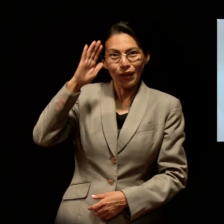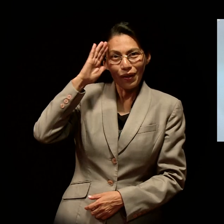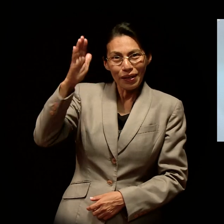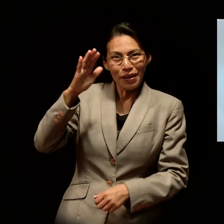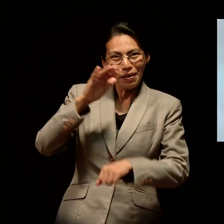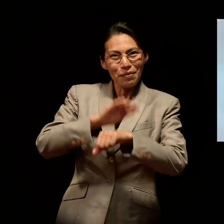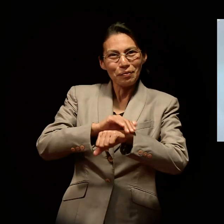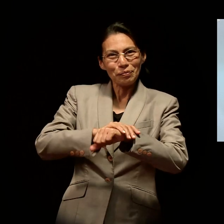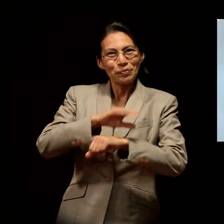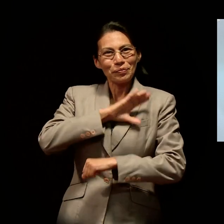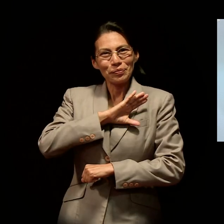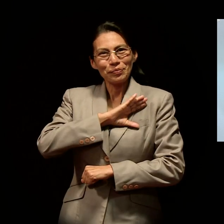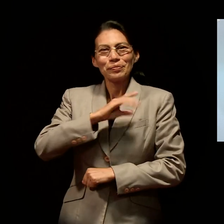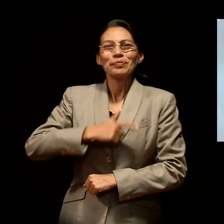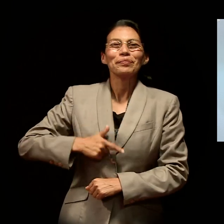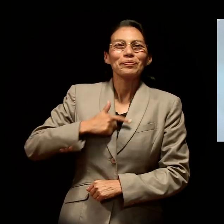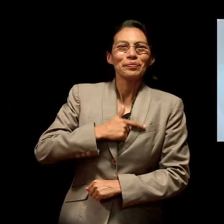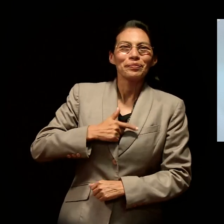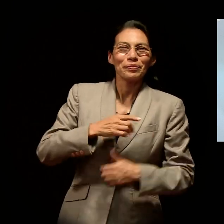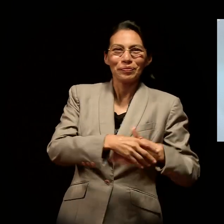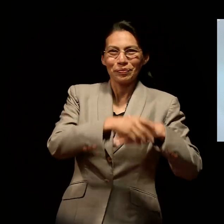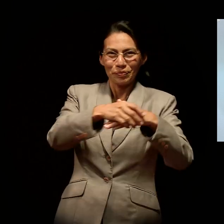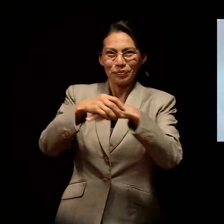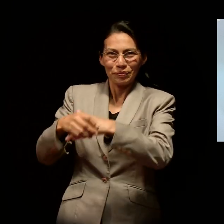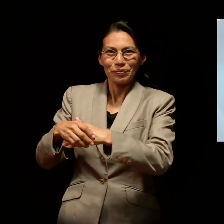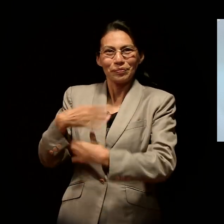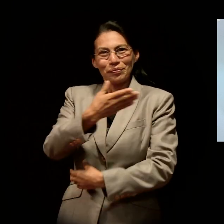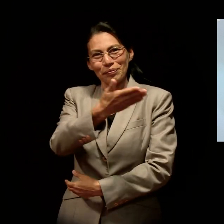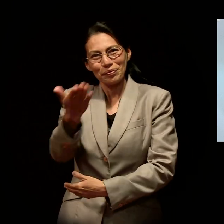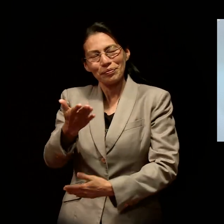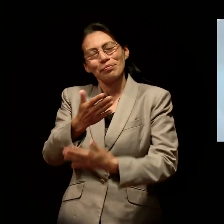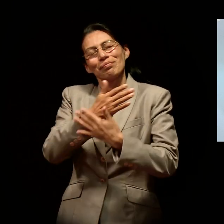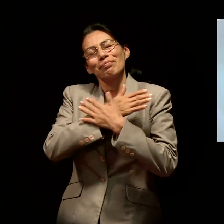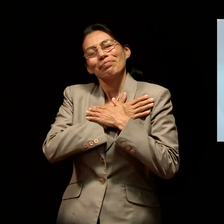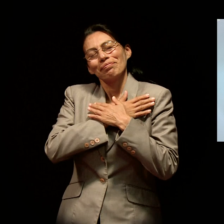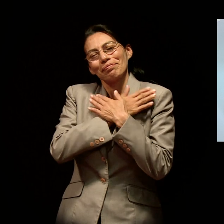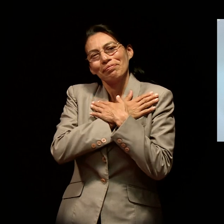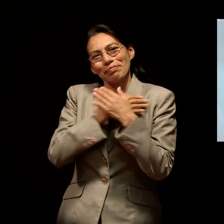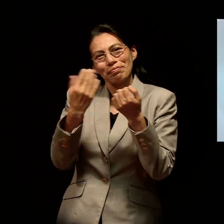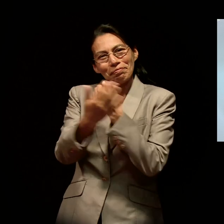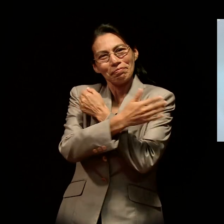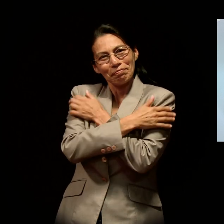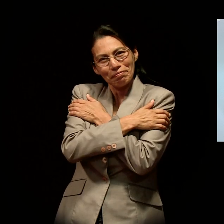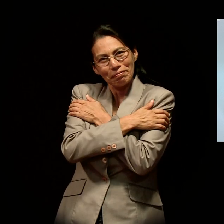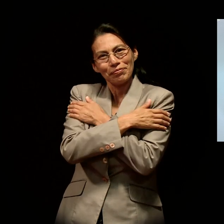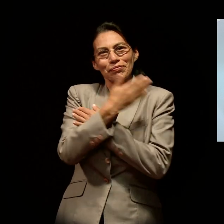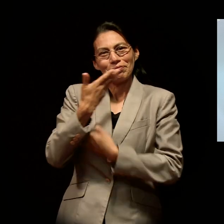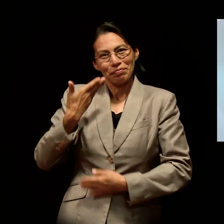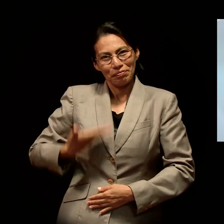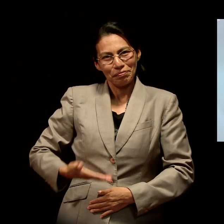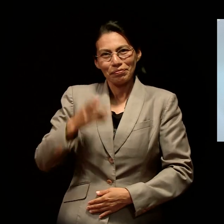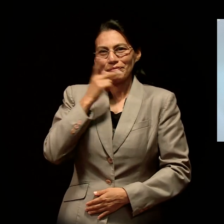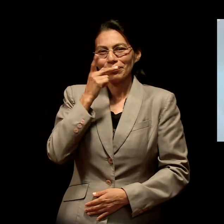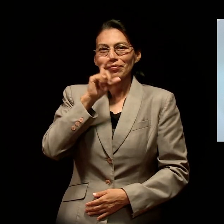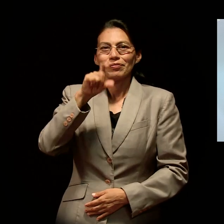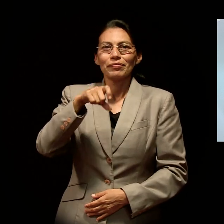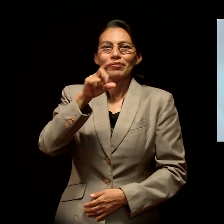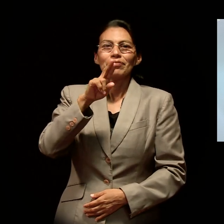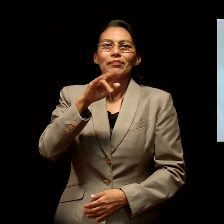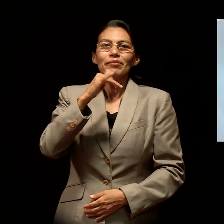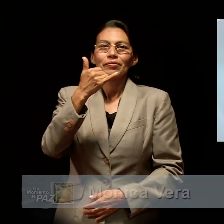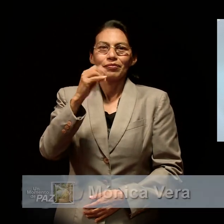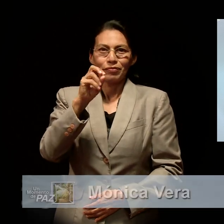qué tal queridos Qué gusto saludarles un abrazo virtual para todos ustedes del pastor killono en este programa